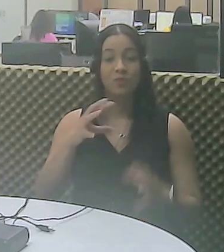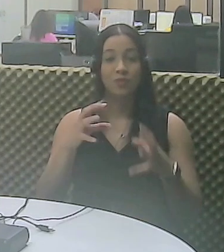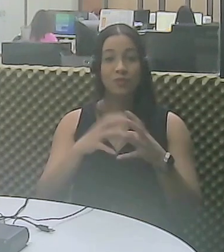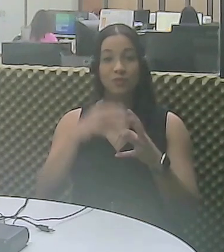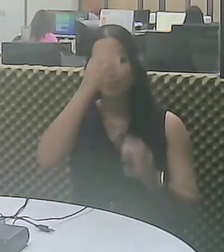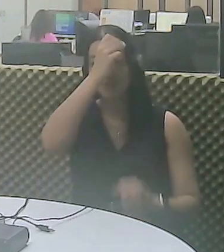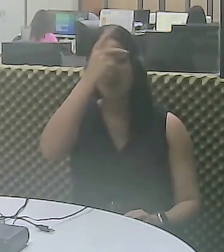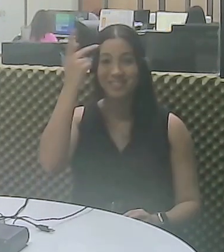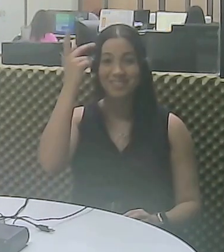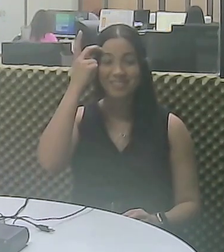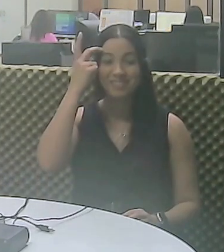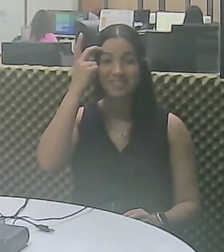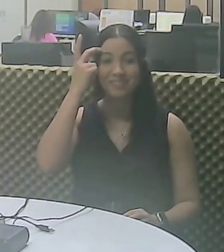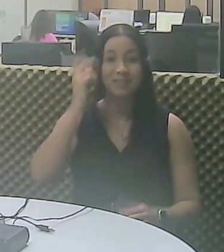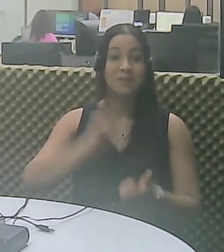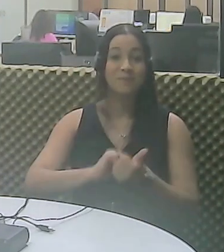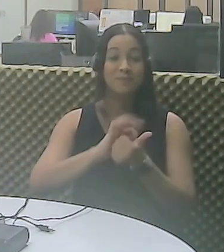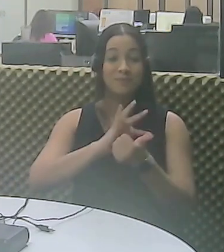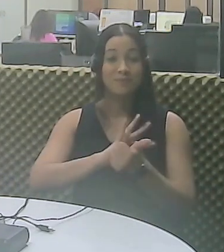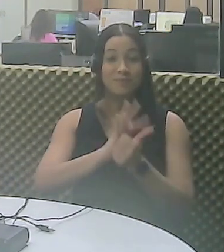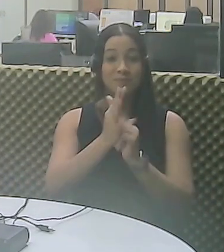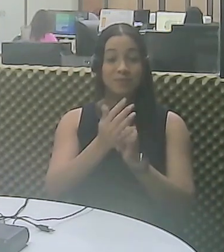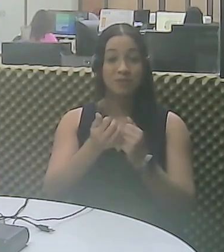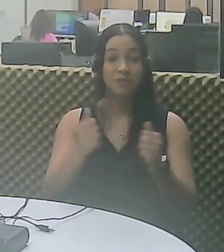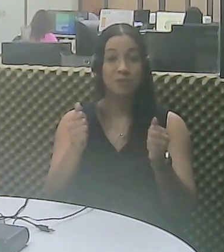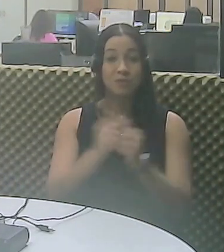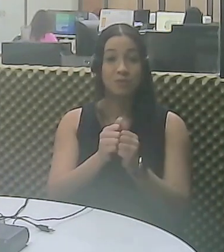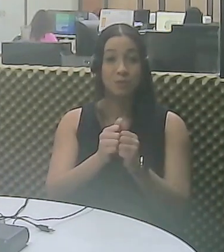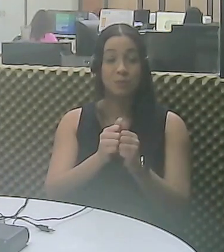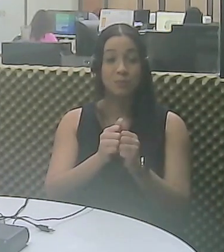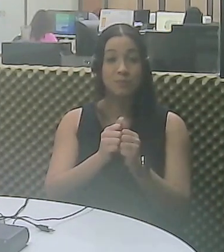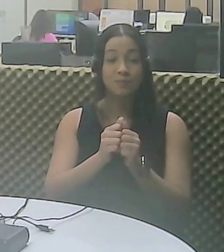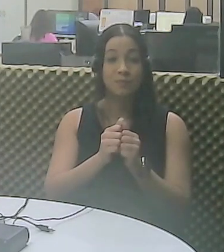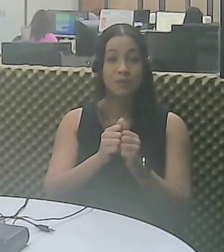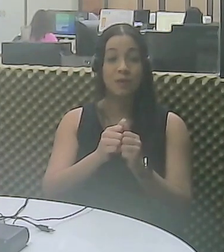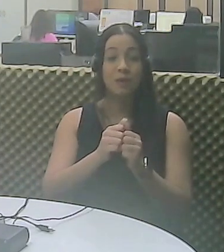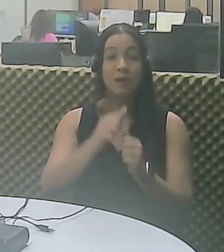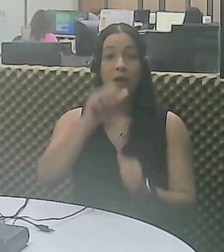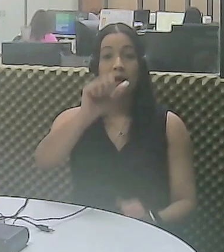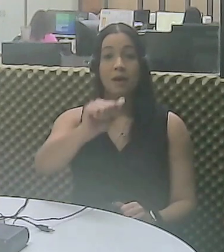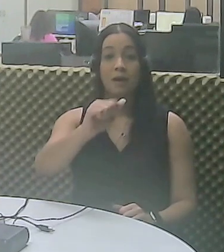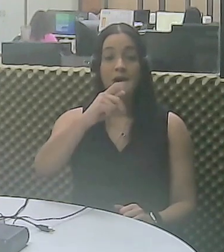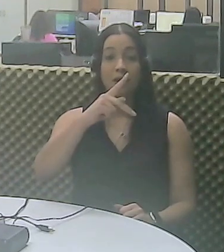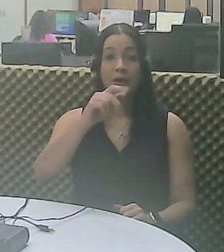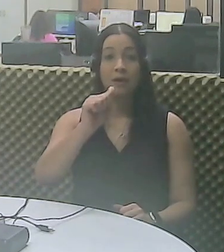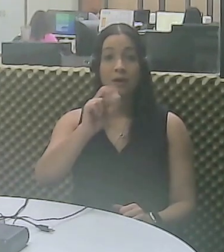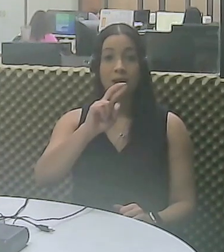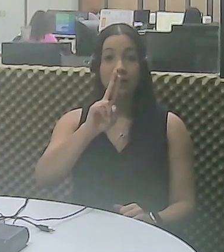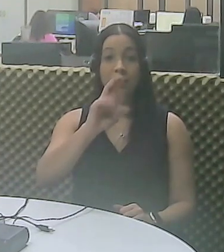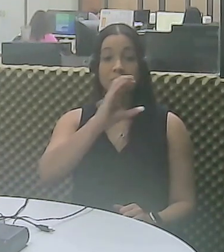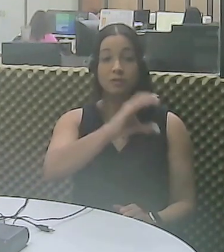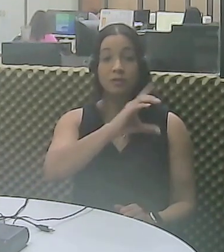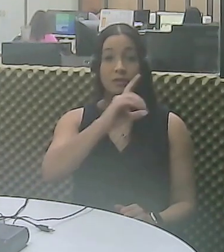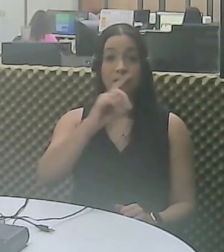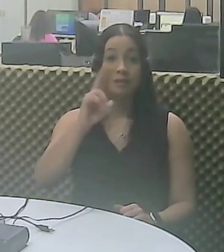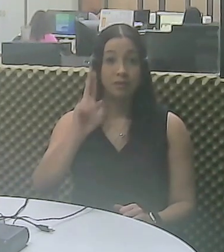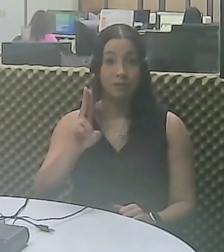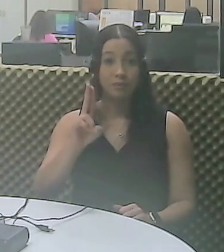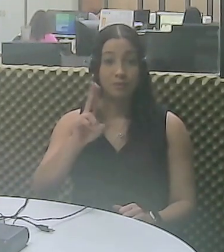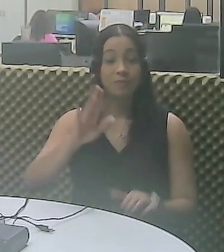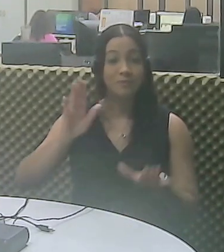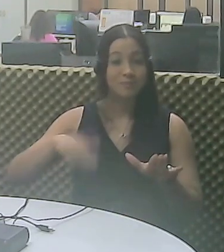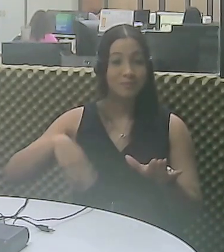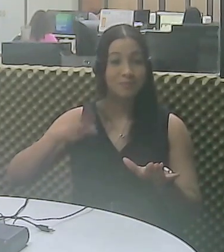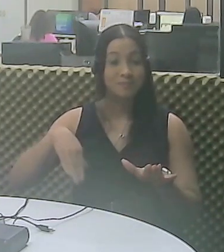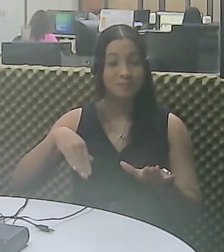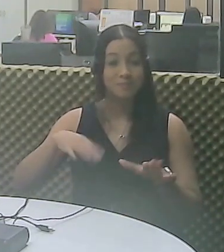da Prefeitura de Uberlândia por meio da Futel, em parceria com o Clube Desportivo para Deficientes de Uberlândia, CDDU, e Praia